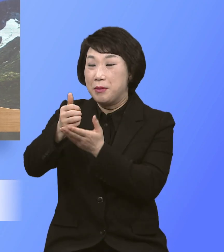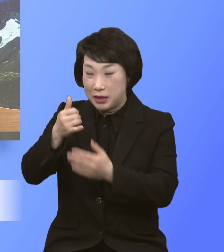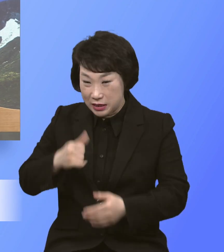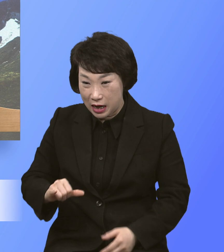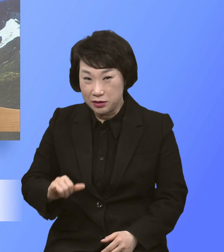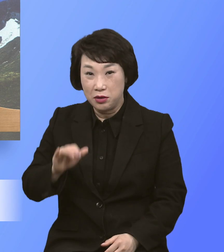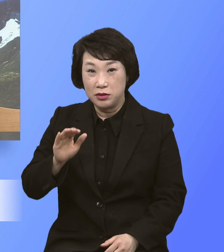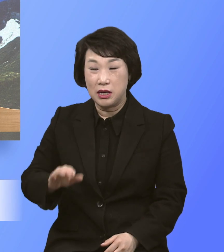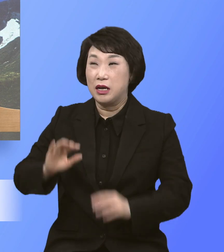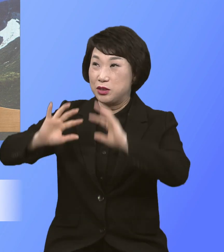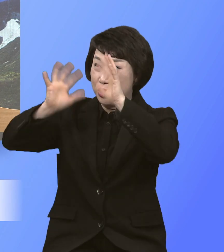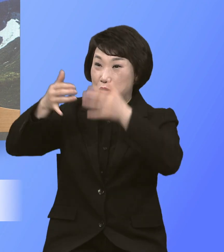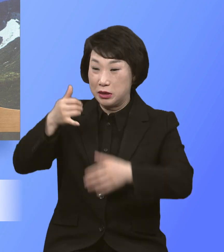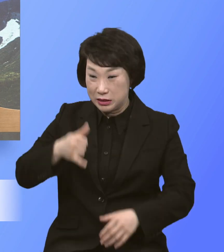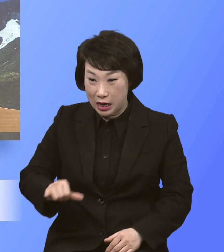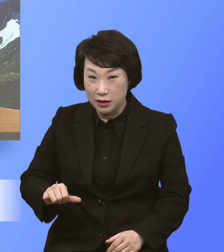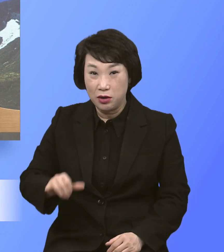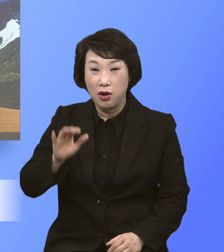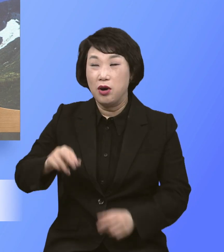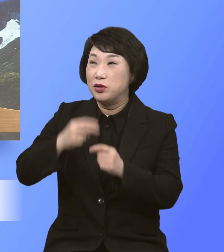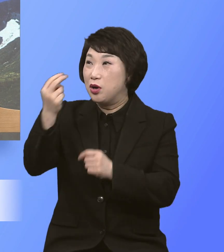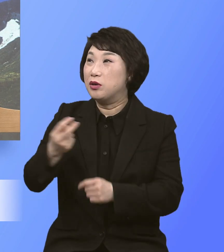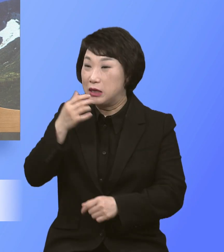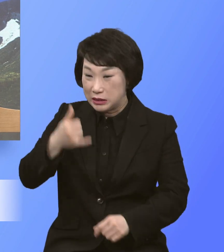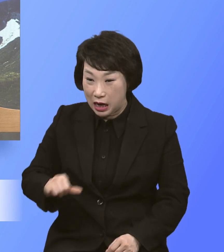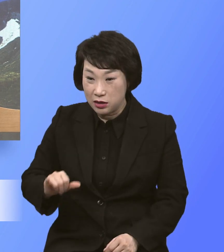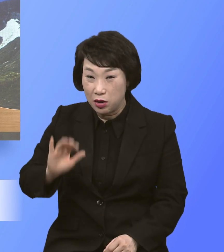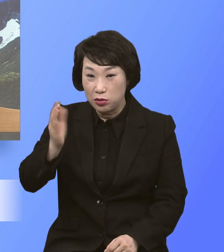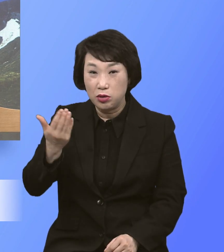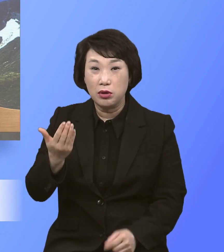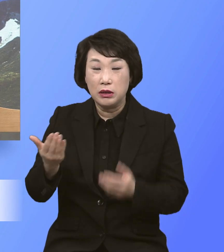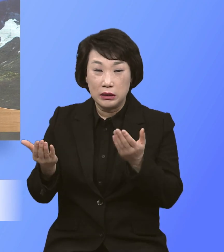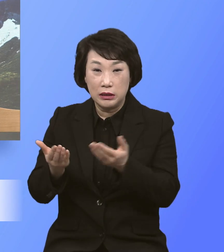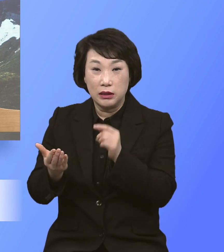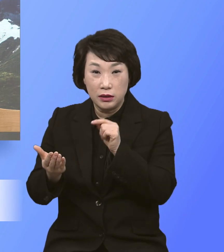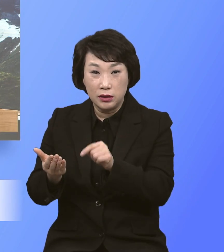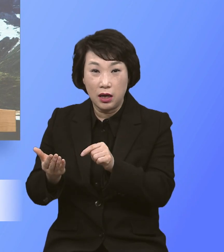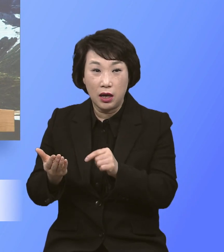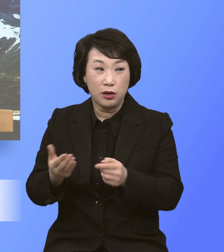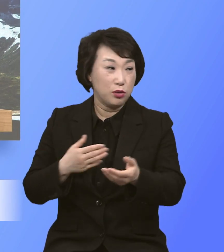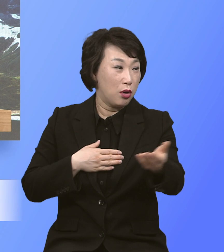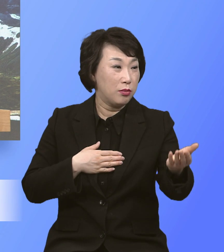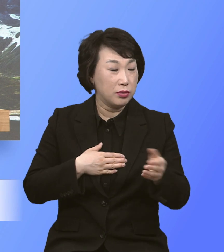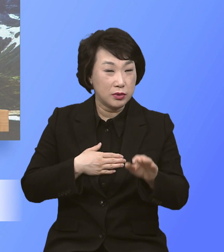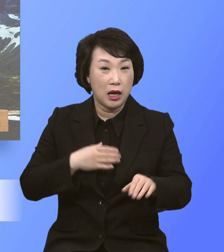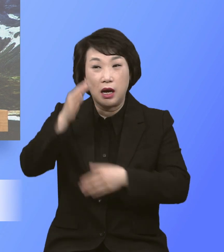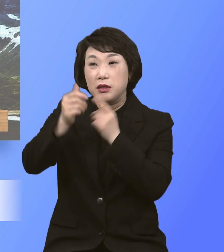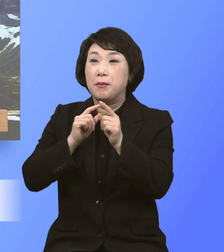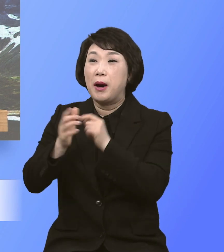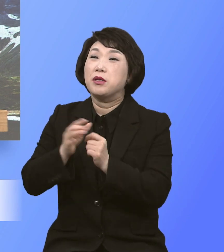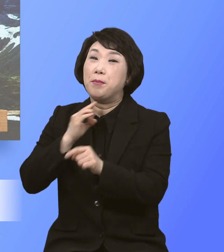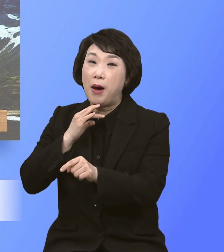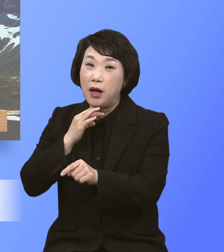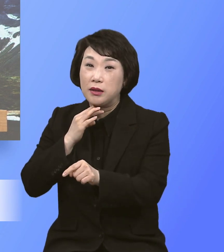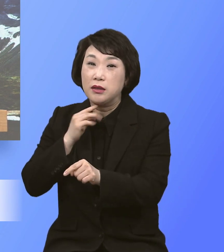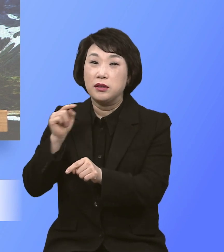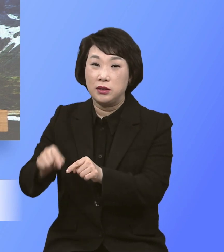자녀, 천국의 자녀, 영생의 자녀가 되는 것도 여러분 하나님